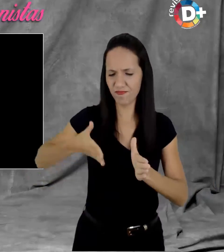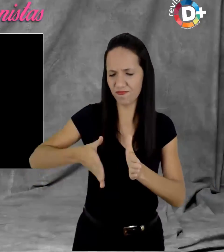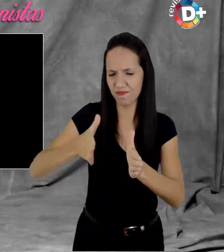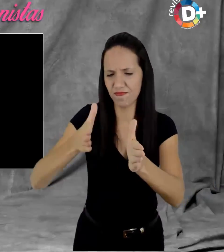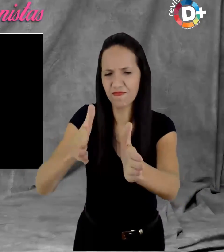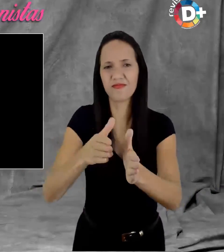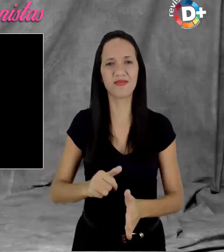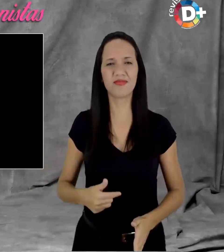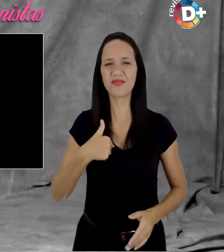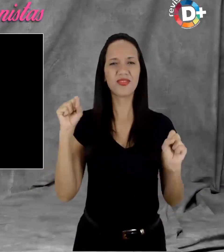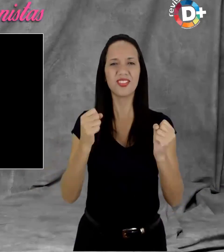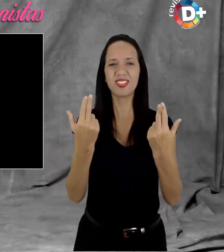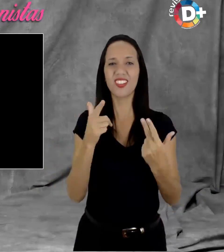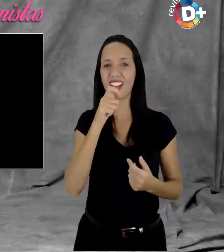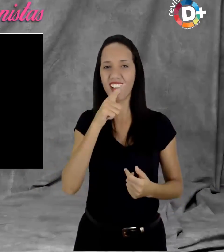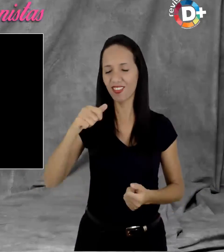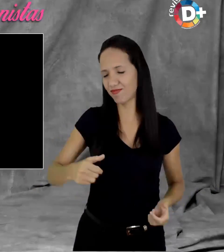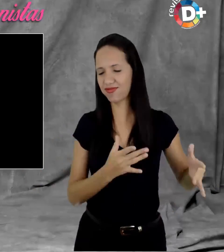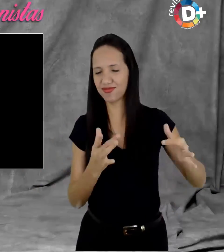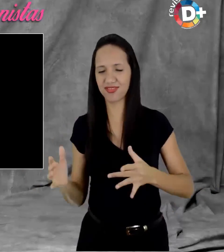entre pedras, liberdade caça jeito.